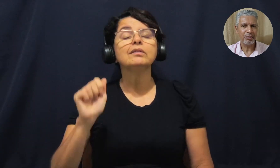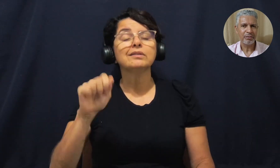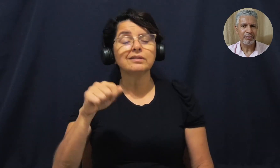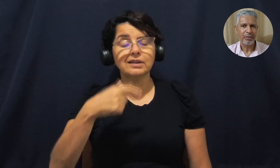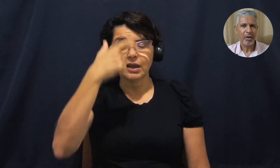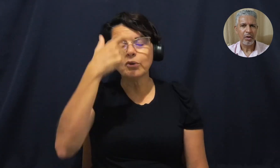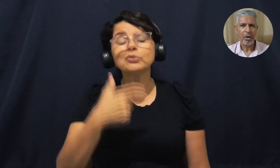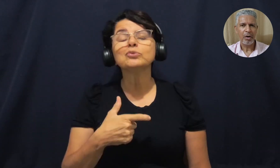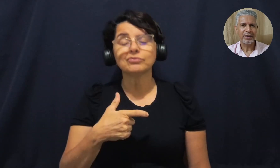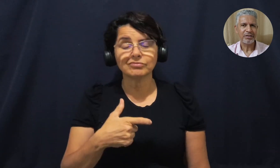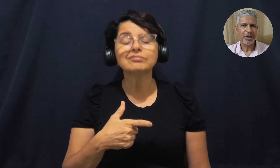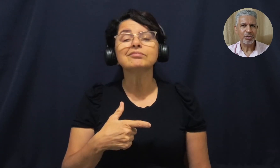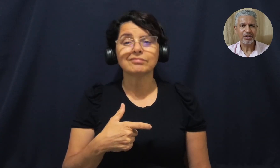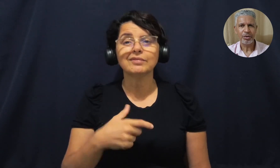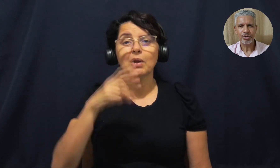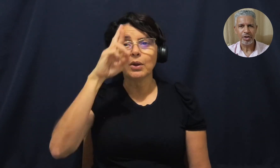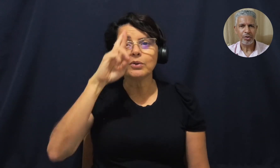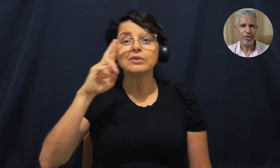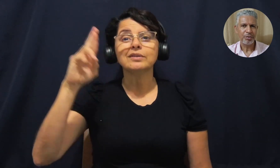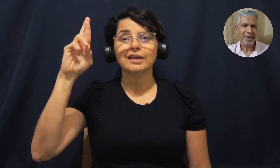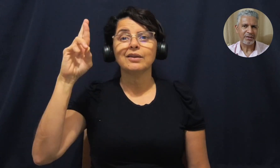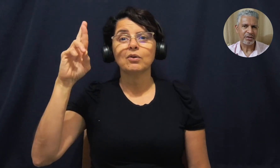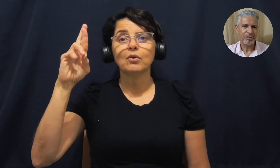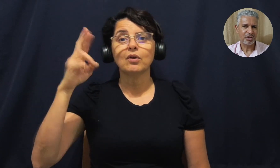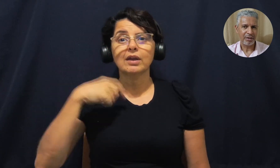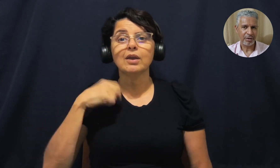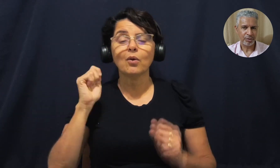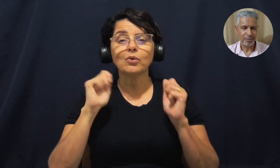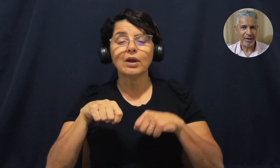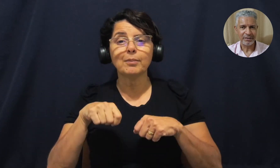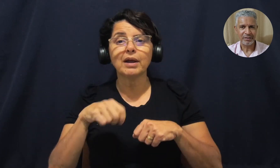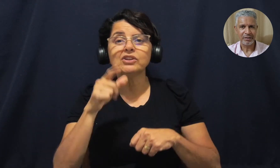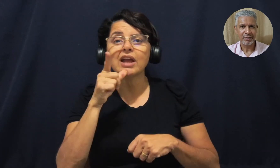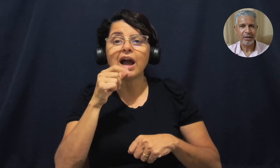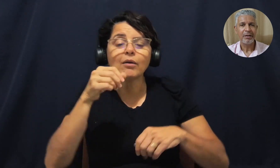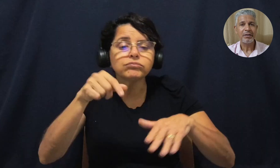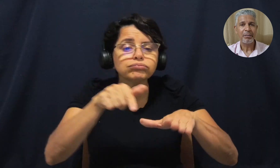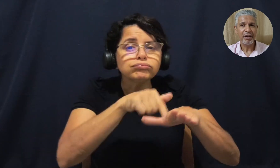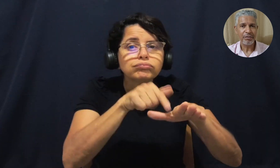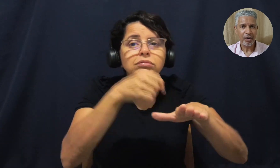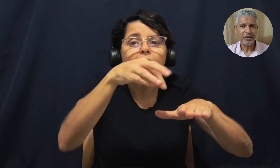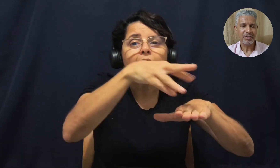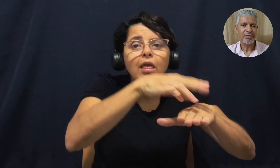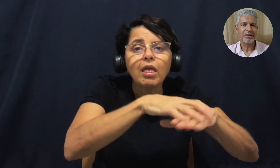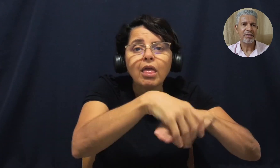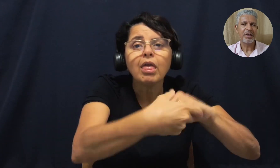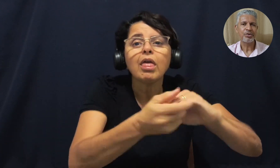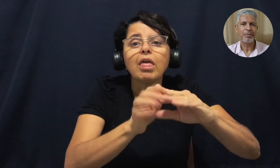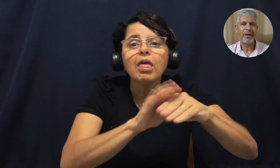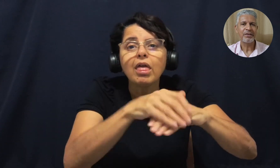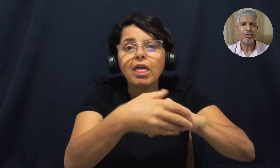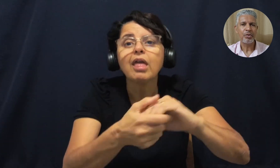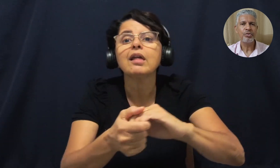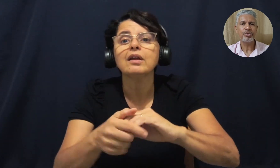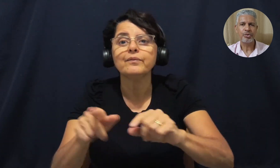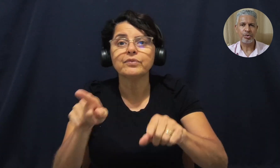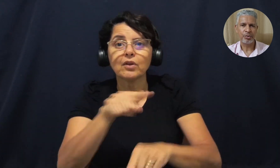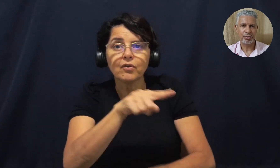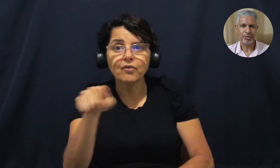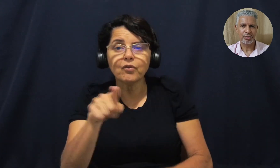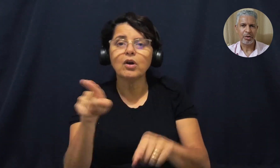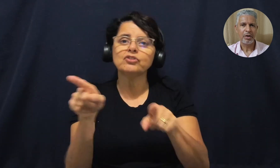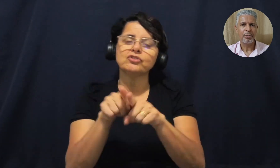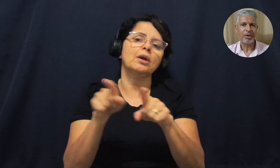o sou. Ora, se eu, sendo o senhor e o mestre, vos lavei os pés, também vós deveis lavar os pés uns